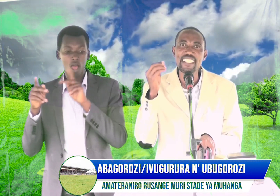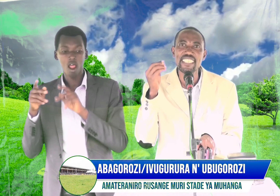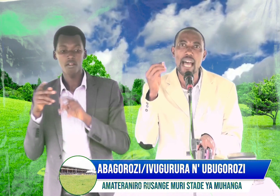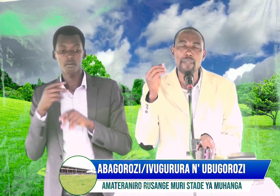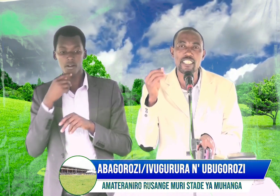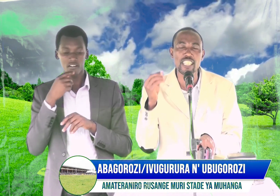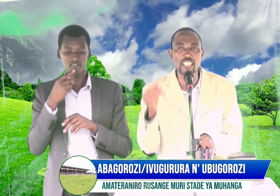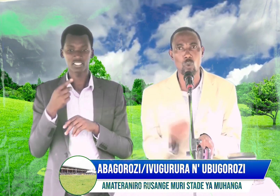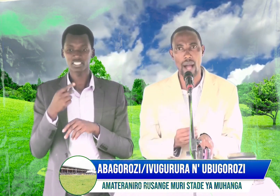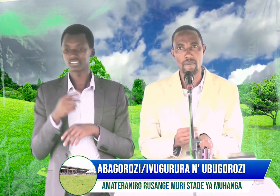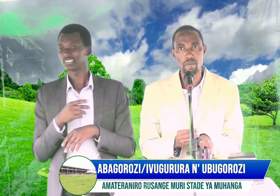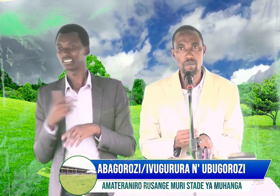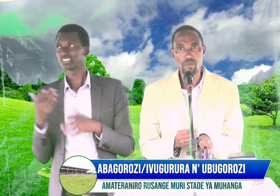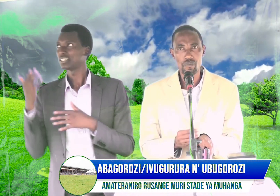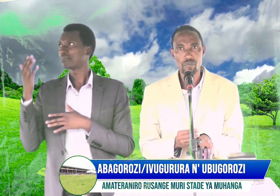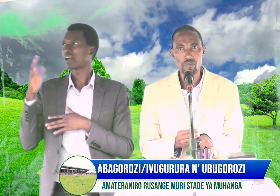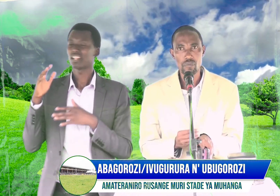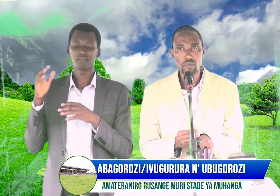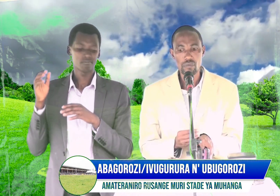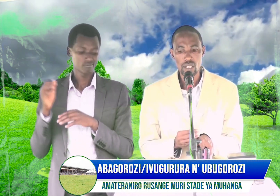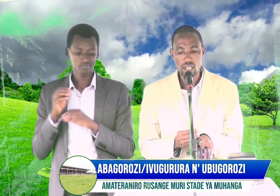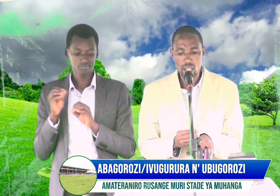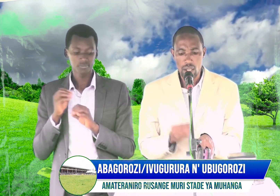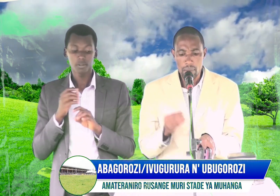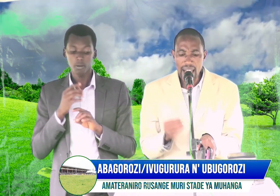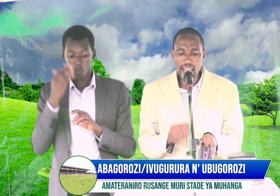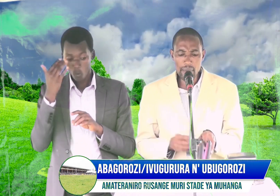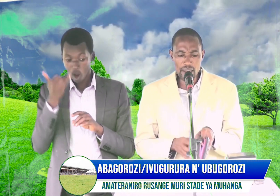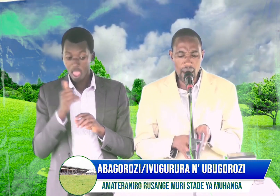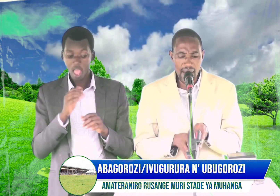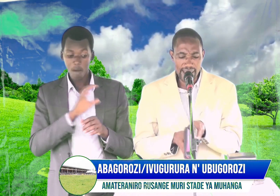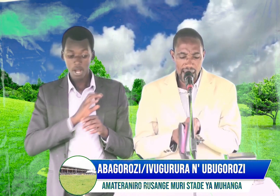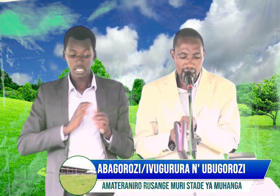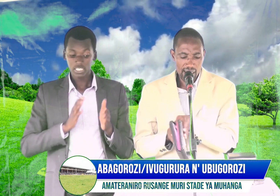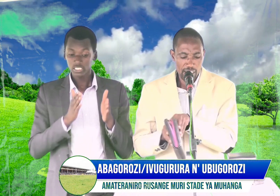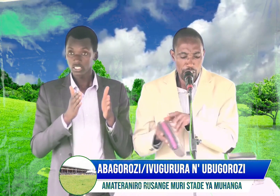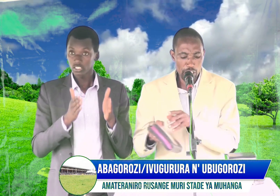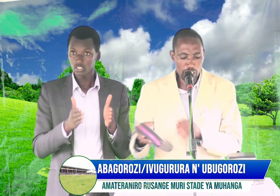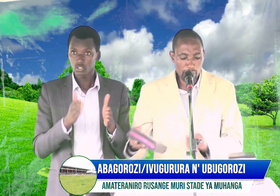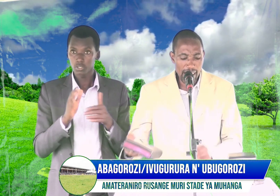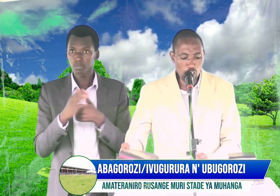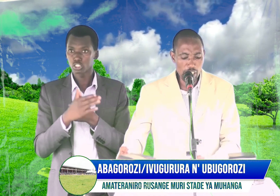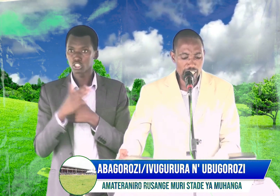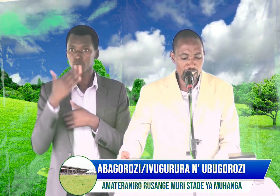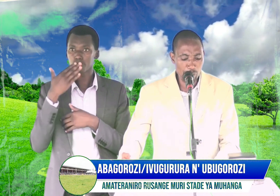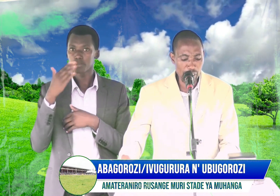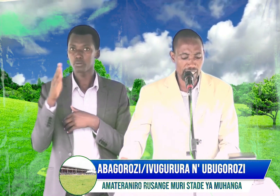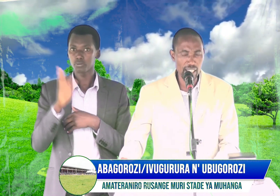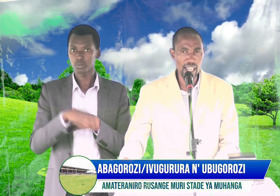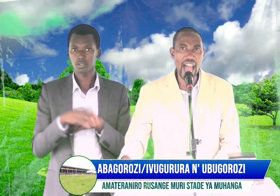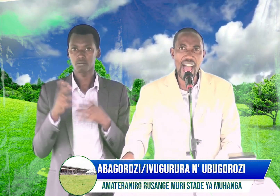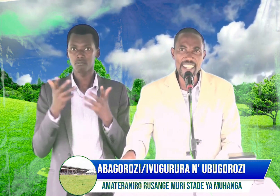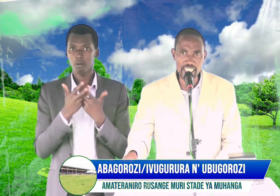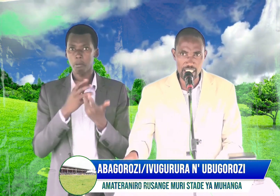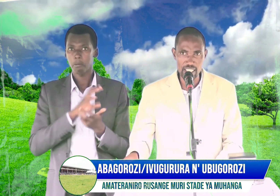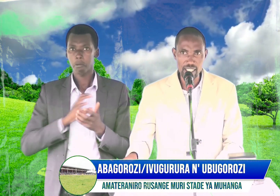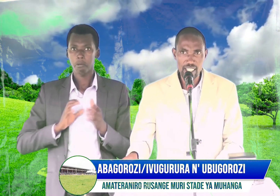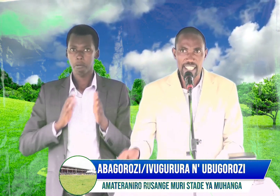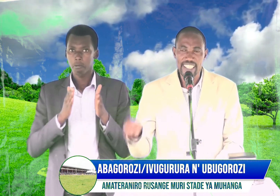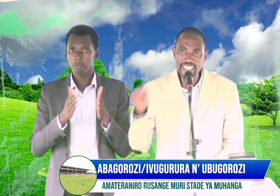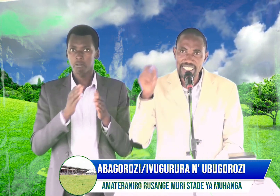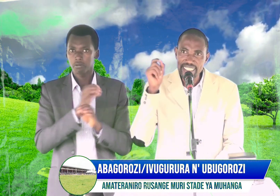bitandukanye n'izina bitirirwa bana b'imana ikibazo isifite